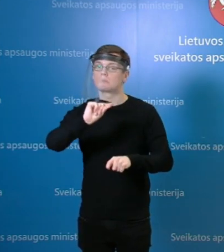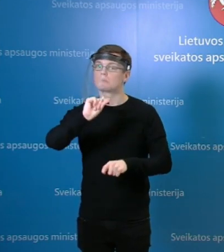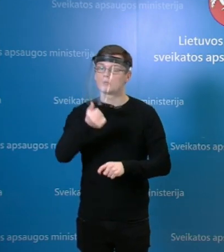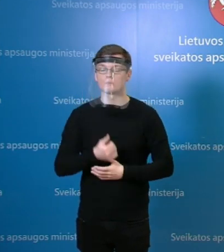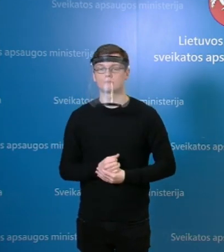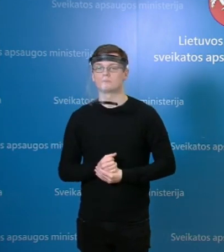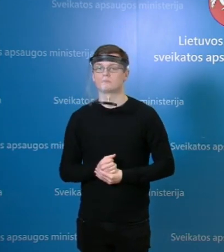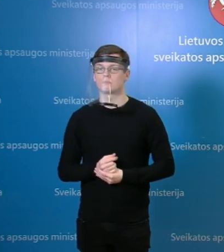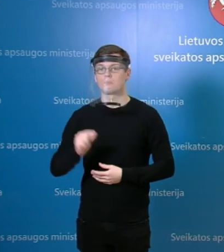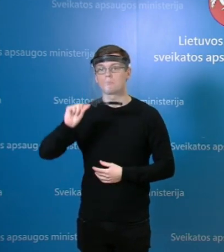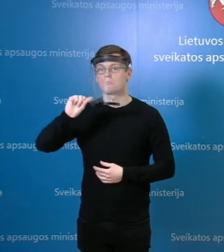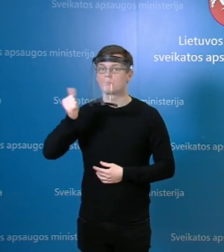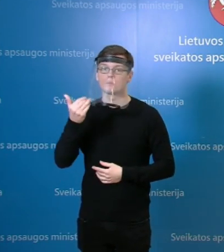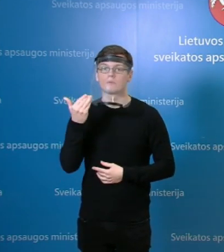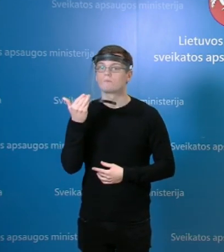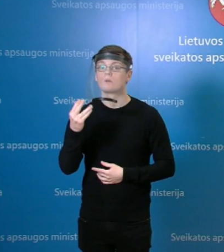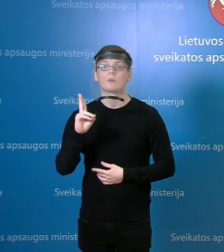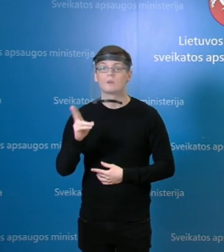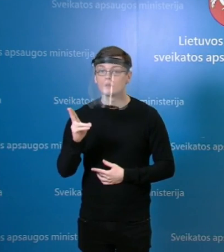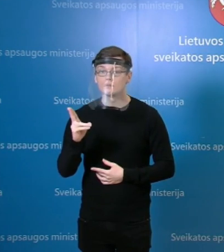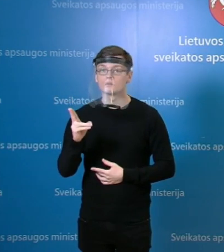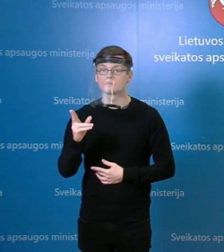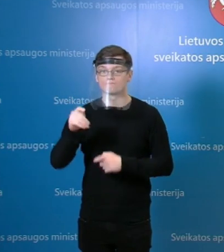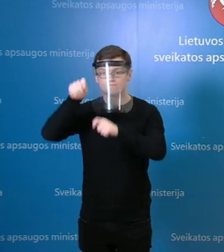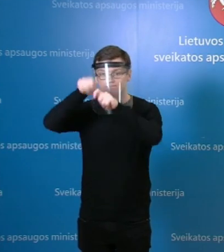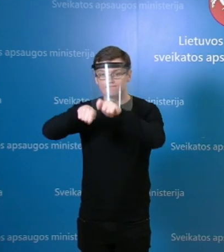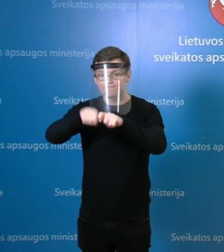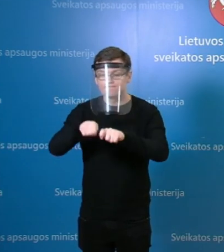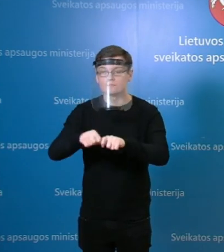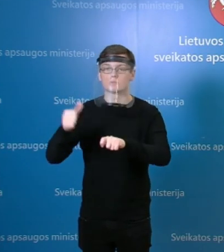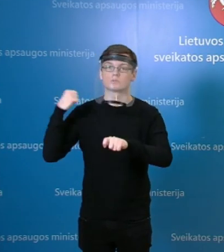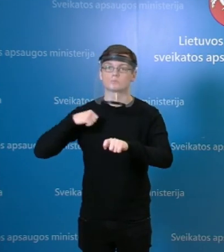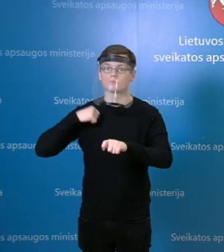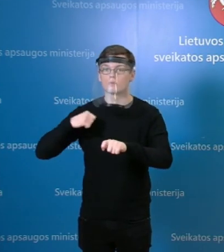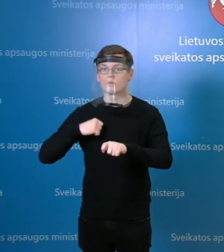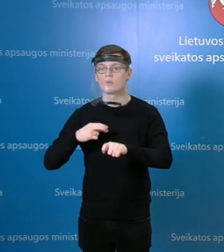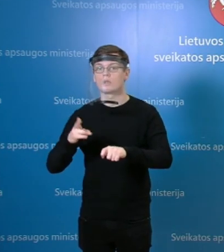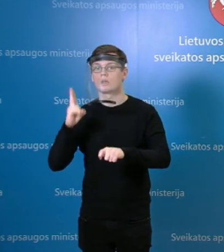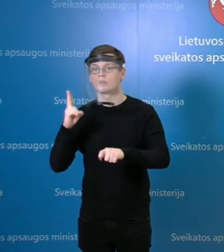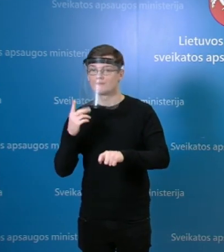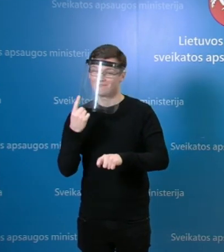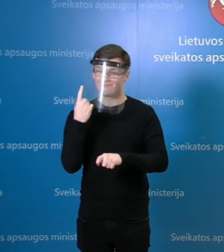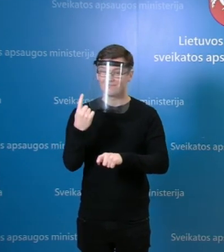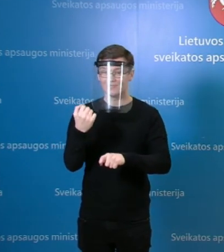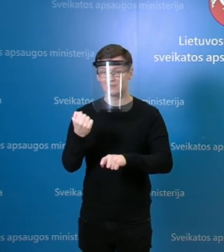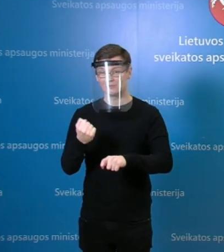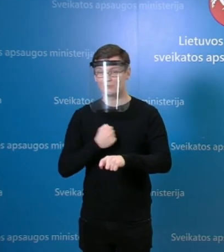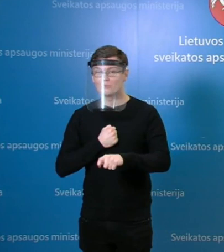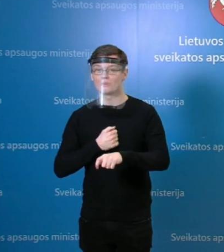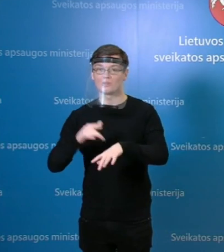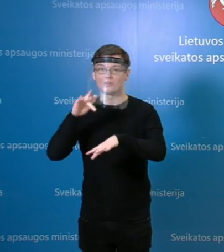pirmiausia, aišku, kad prioritetas yra teikiamas asmenims, kurie turi bent vieną